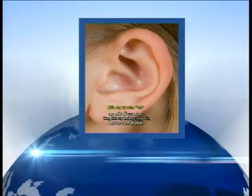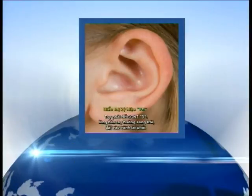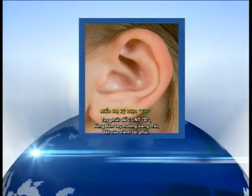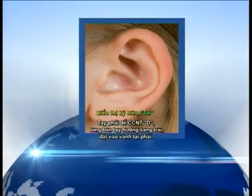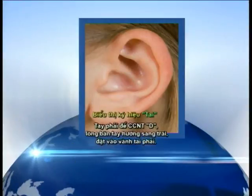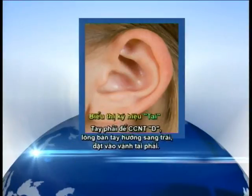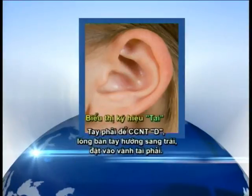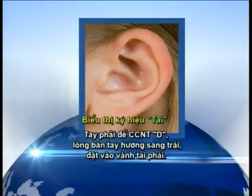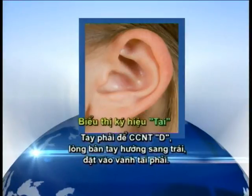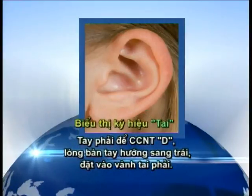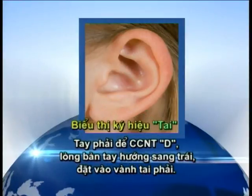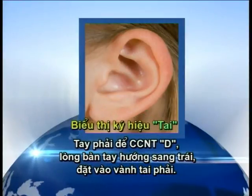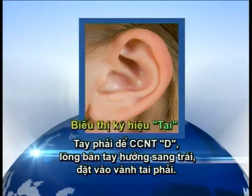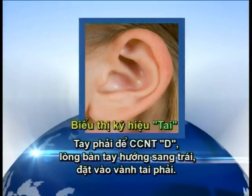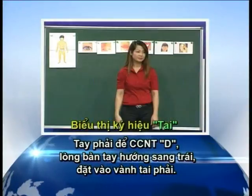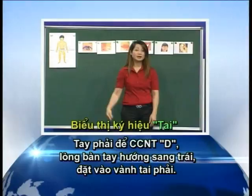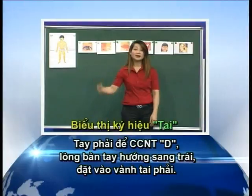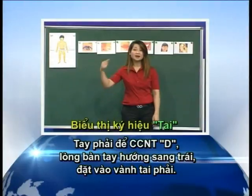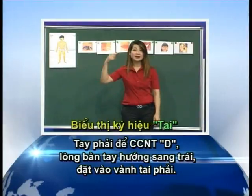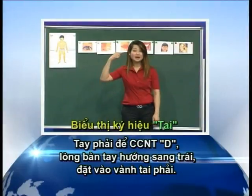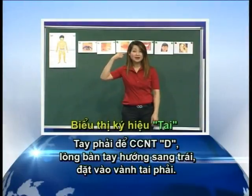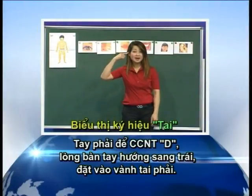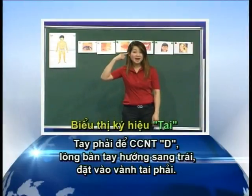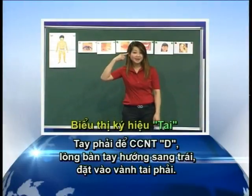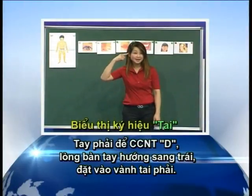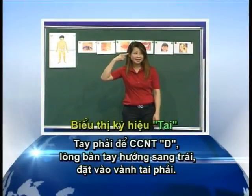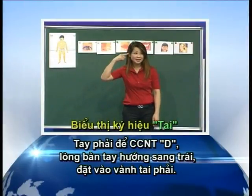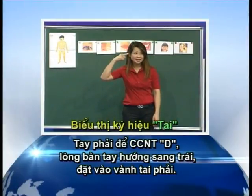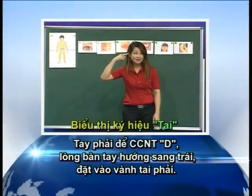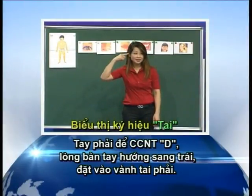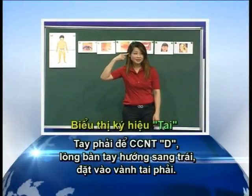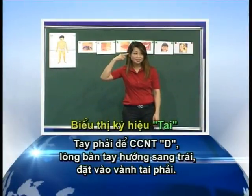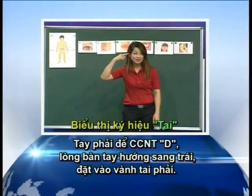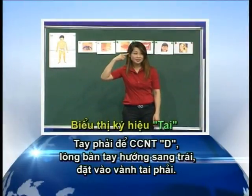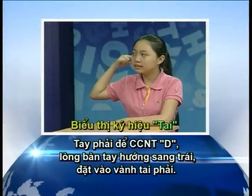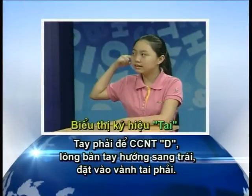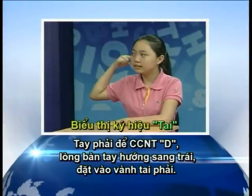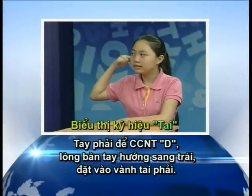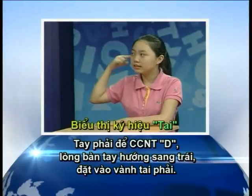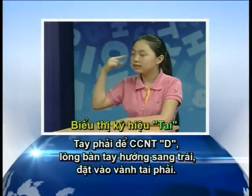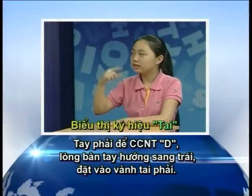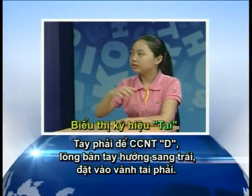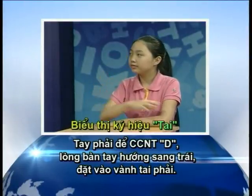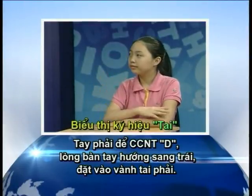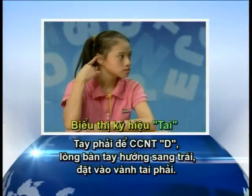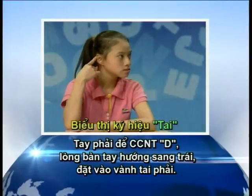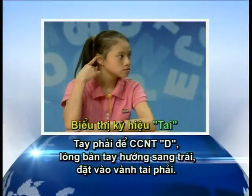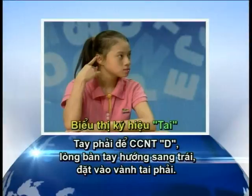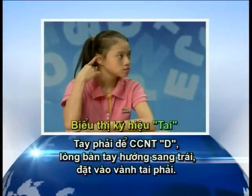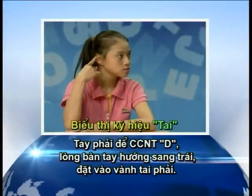Cách biểu thị ký hiệu tay Tay phải để trước cái ngón tay theo hình chữ G Lòng bàn tay hướng sang trái Đặt